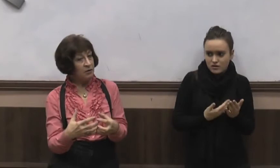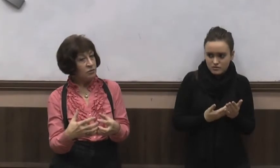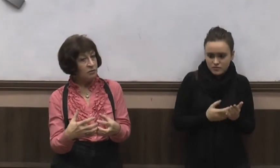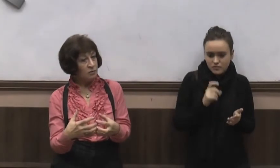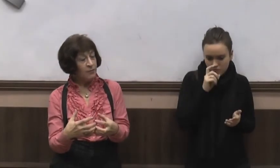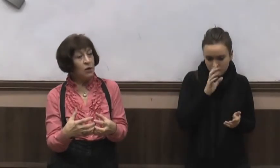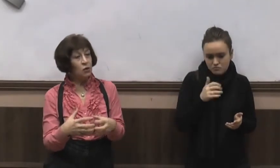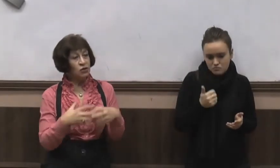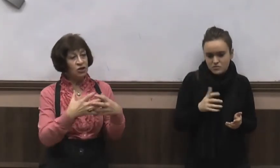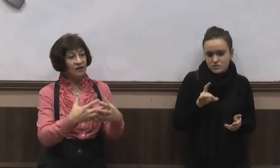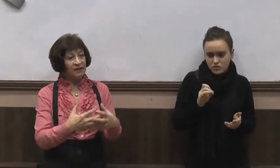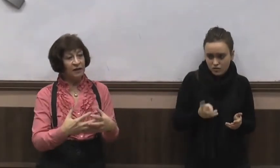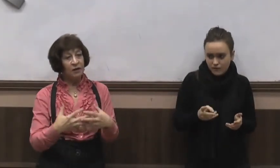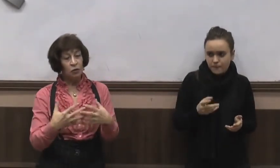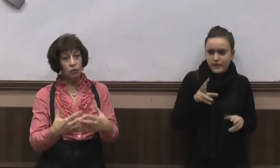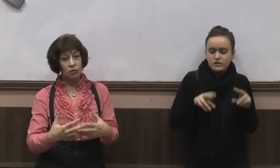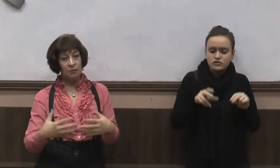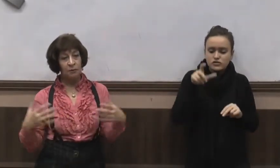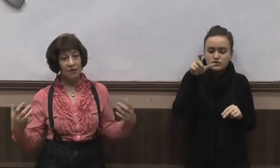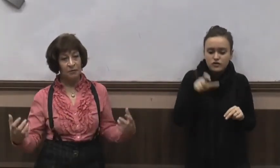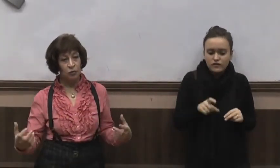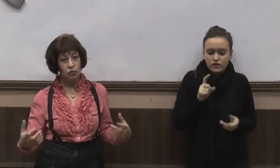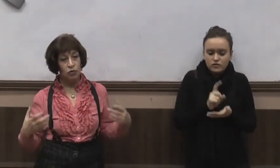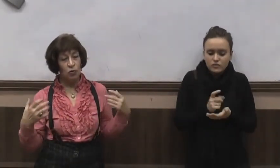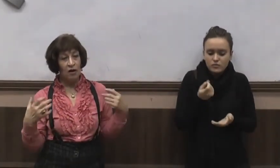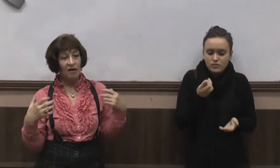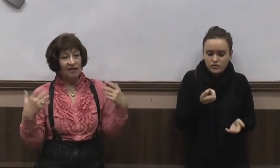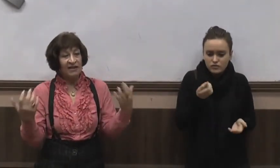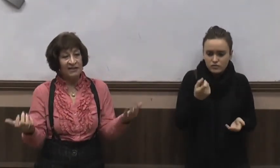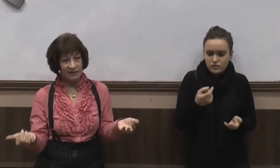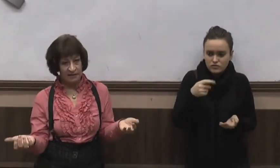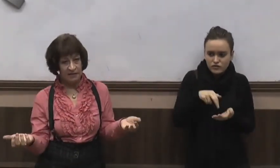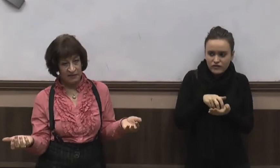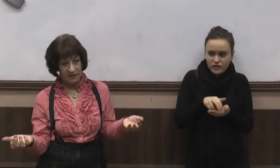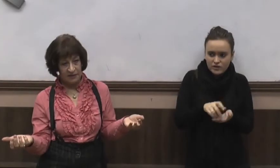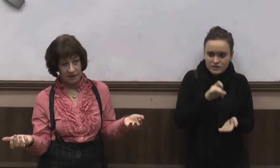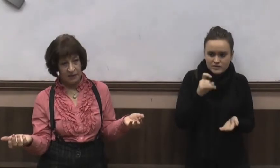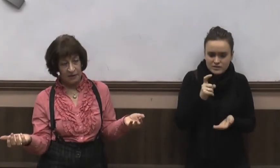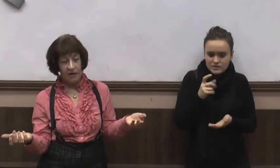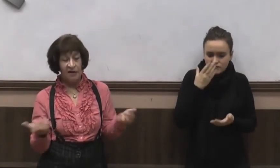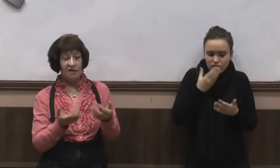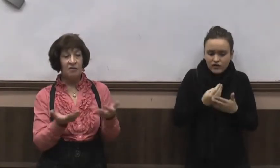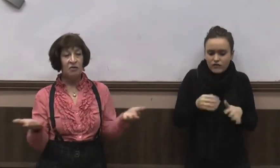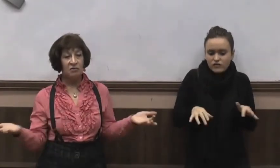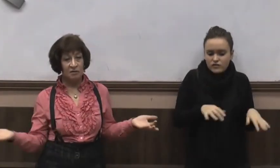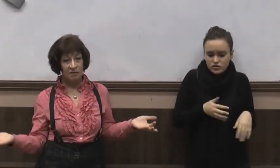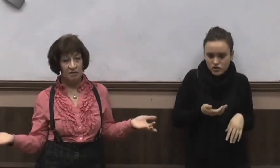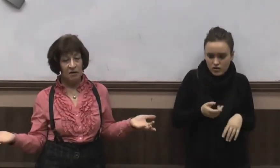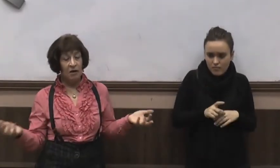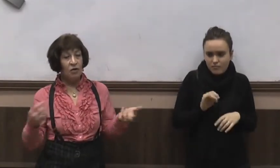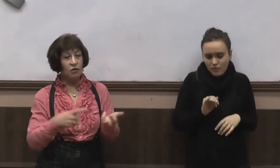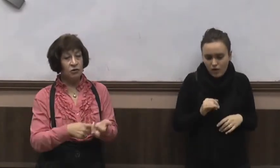достаточно приличный срок. То есть человек должен был понемножечку выходить из этого состояния. Не